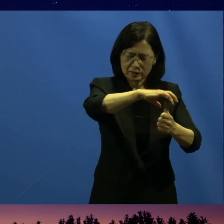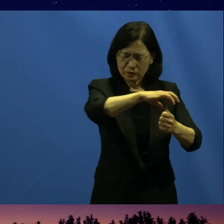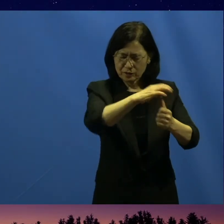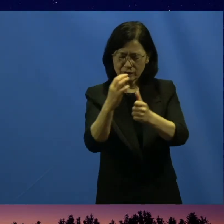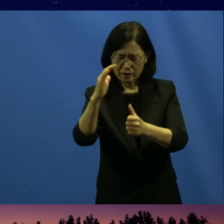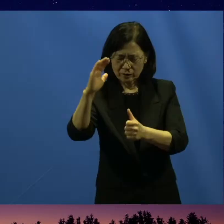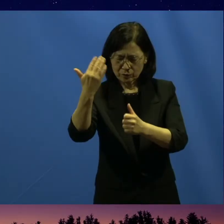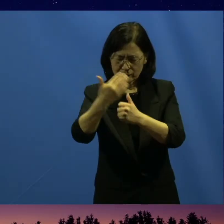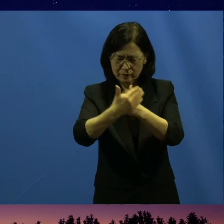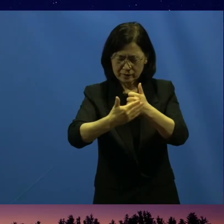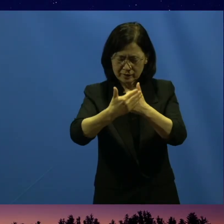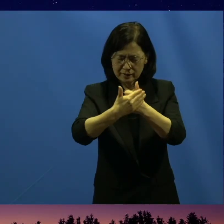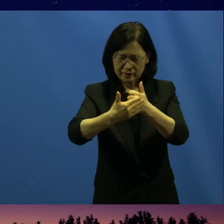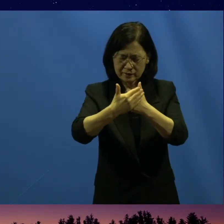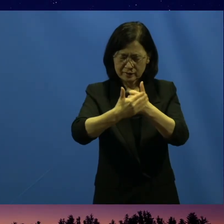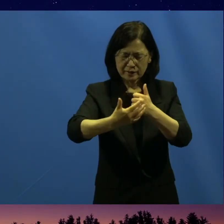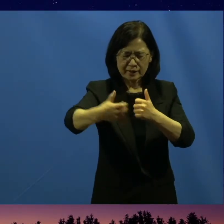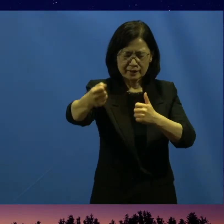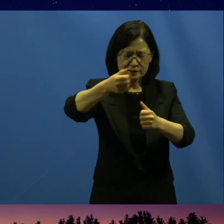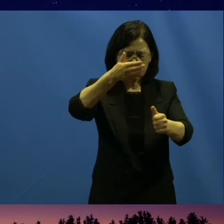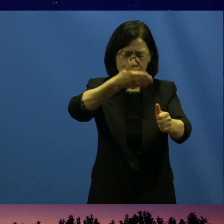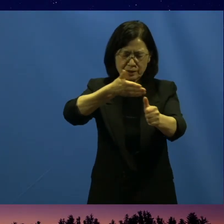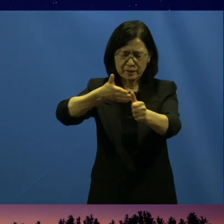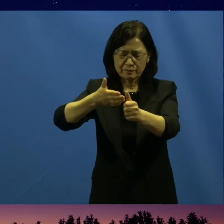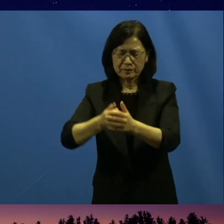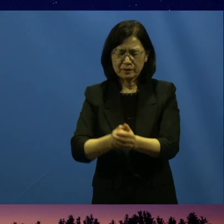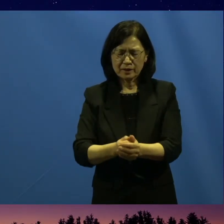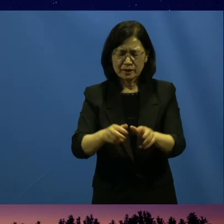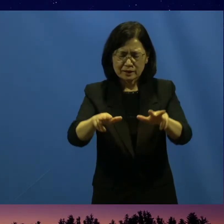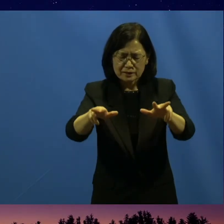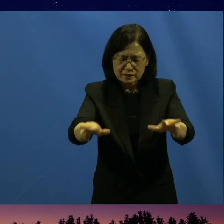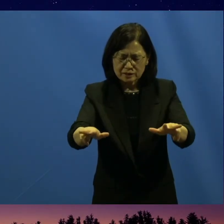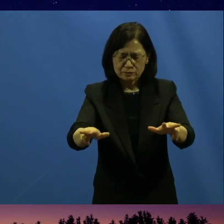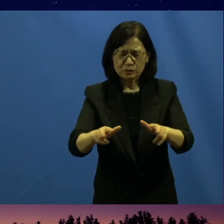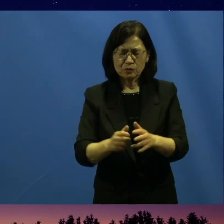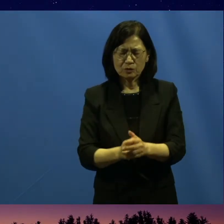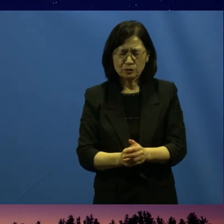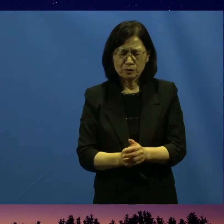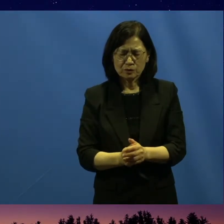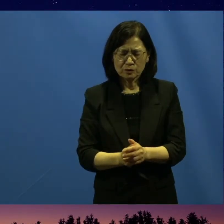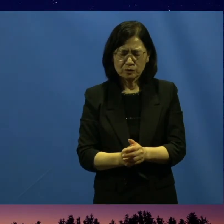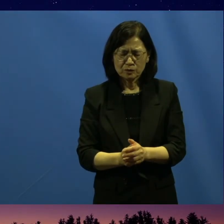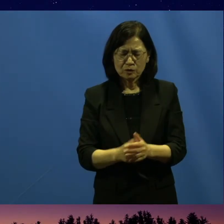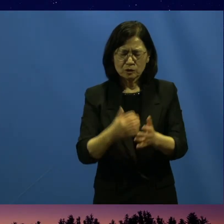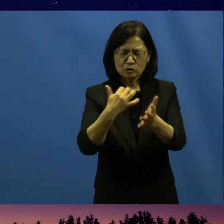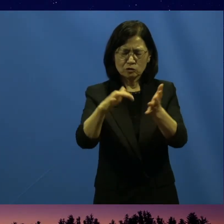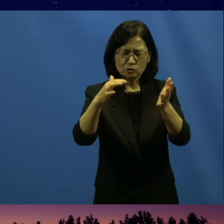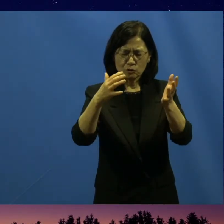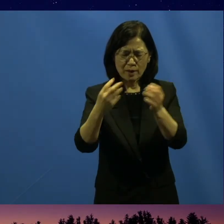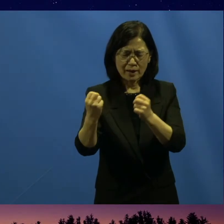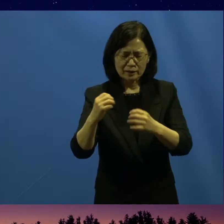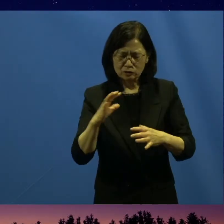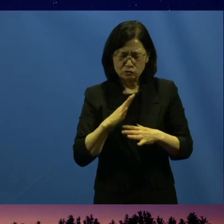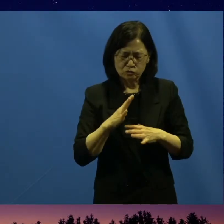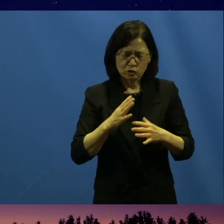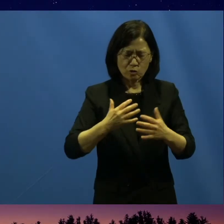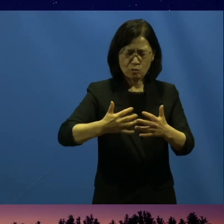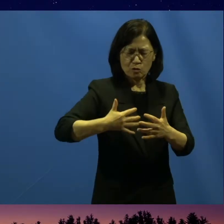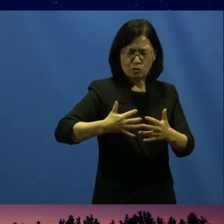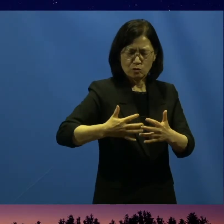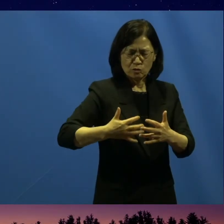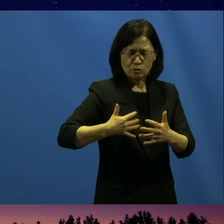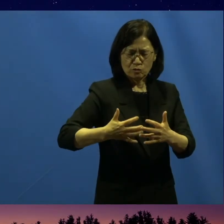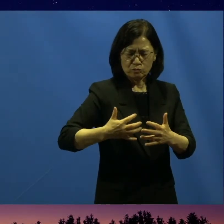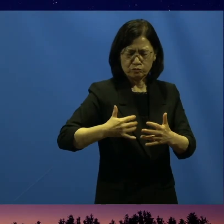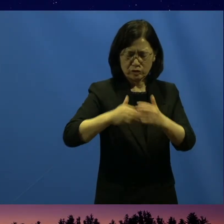주시옵소서. 여러분들을 지금도 여러분들의 가슴에 다가오는 수 없는 그 두려움, 불안을 하나님 이